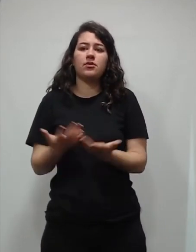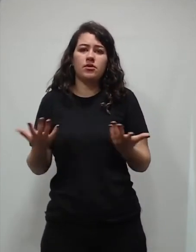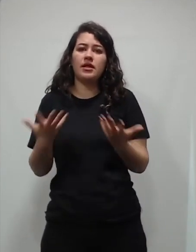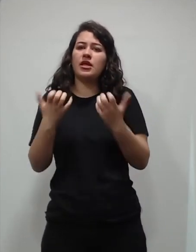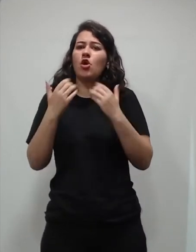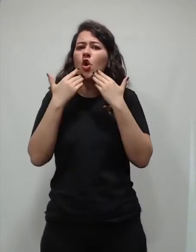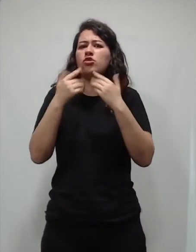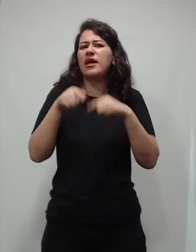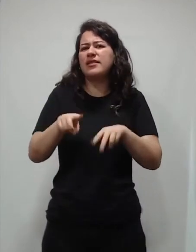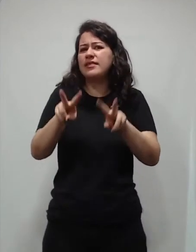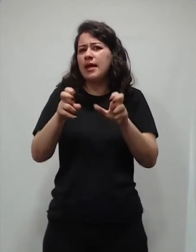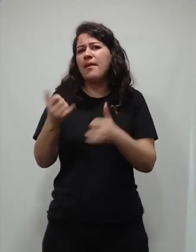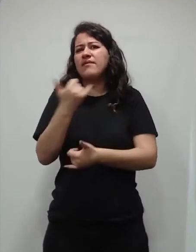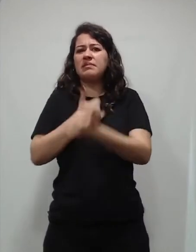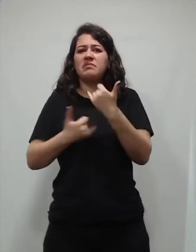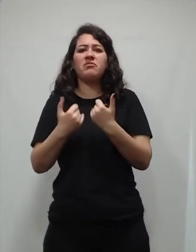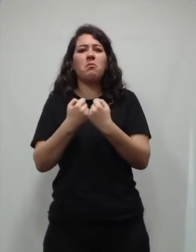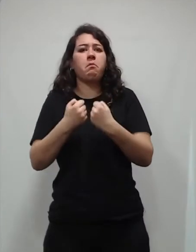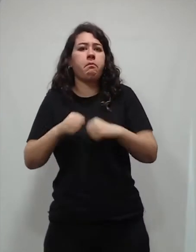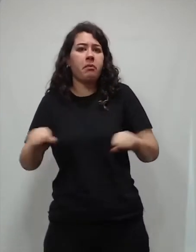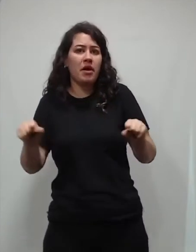quería consultar al respecto. Gracias.